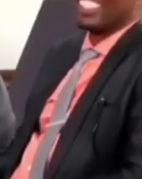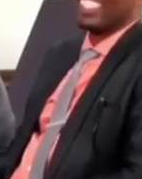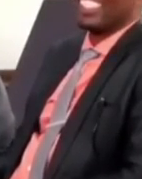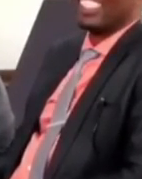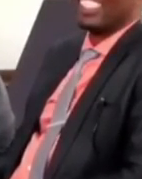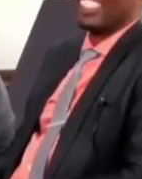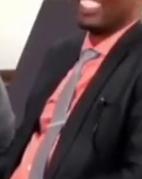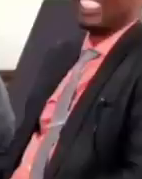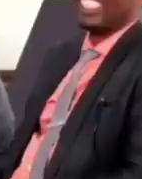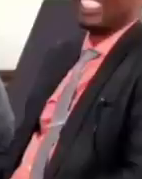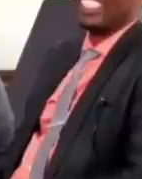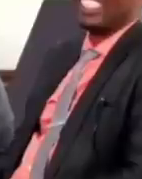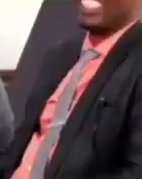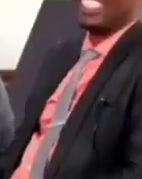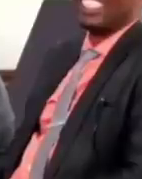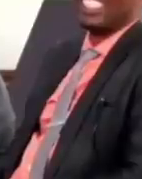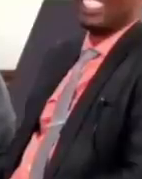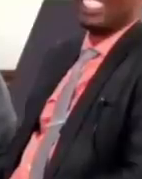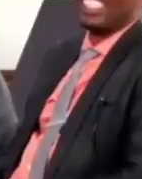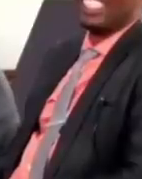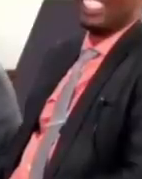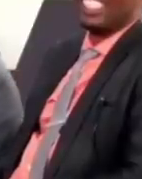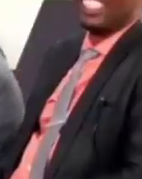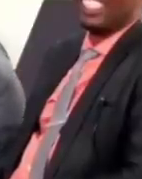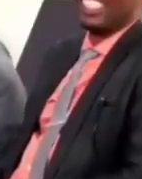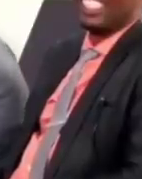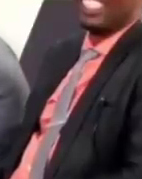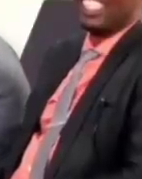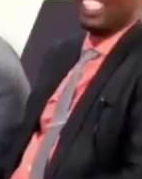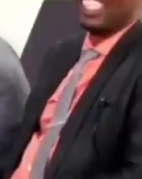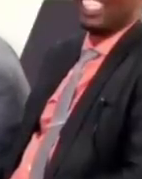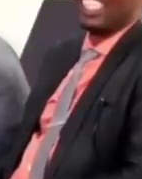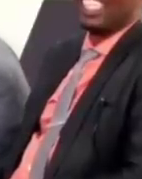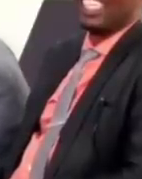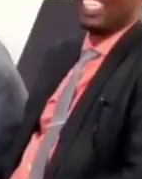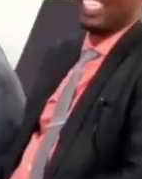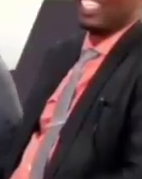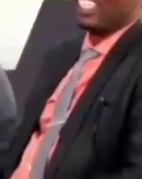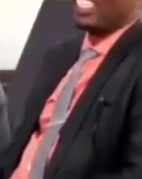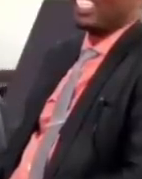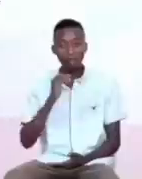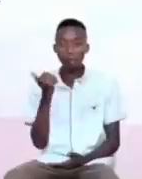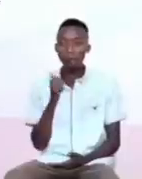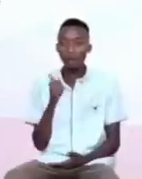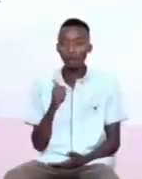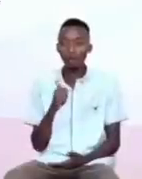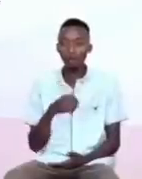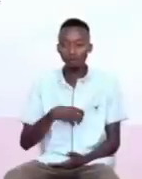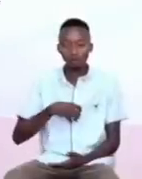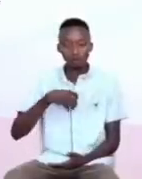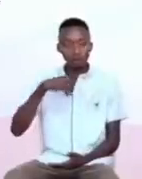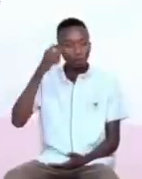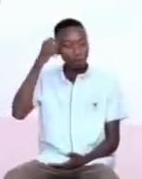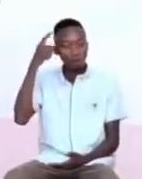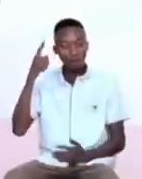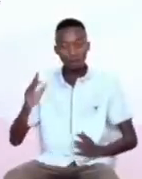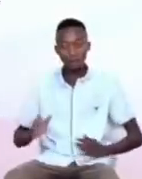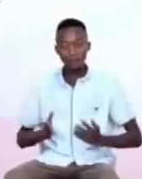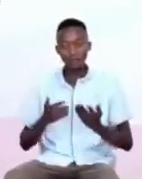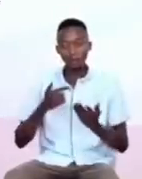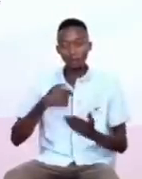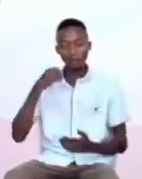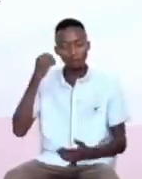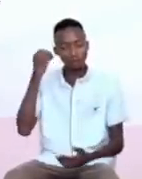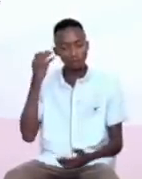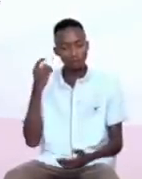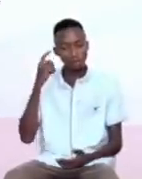Nina uchungu na nyie kuliko wengine wote. Na niko serious. Nikiona vijana bado hajashtuka kuhusu maisha naumia. Nasema